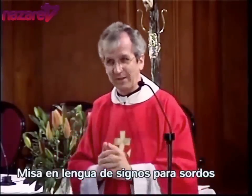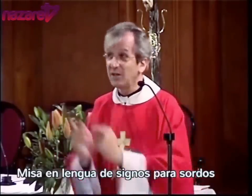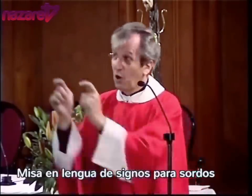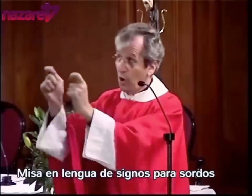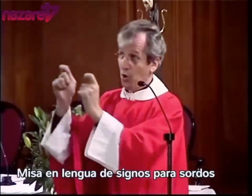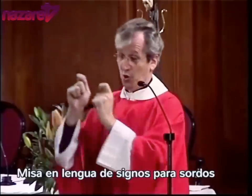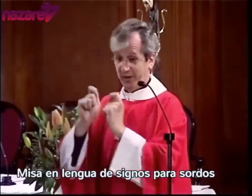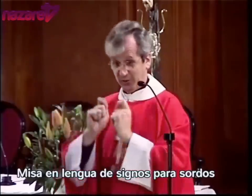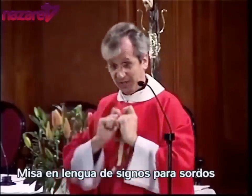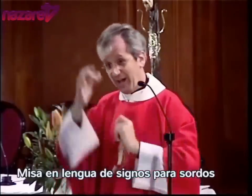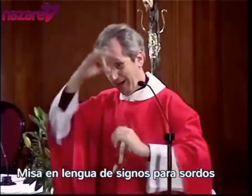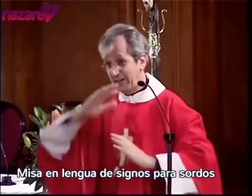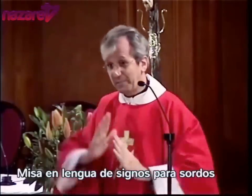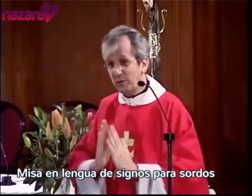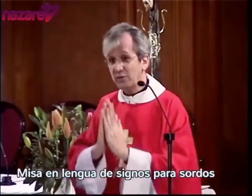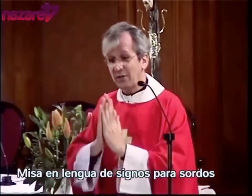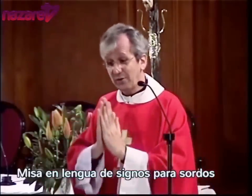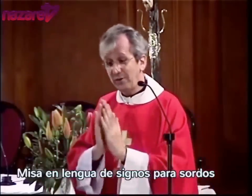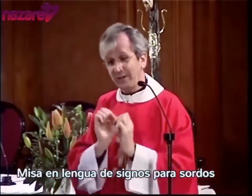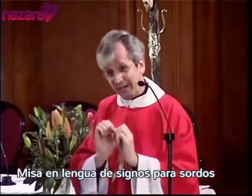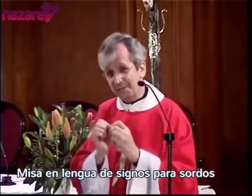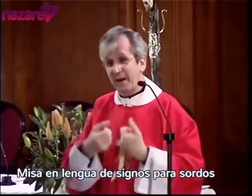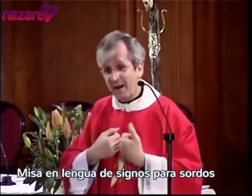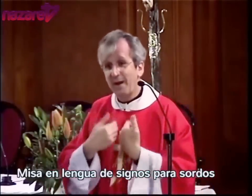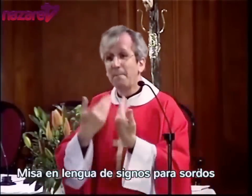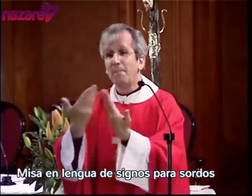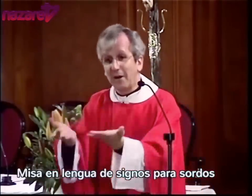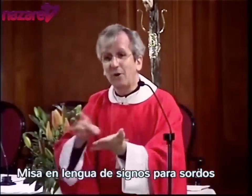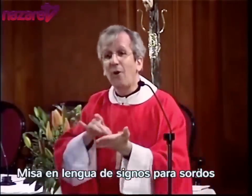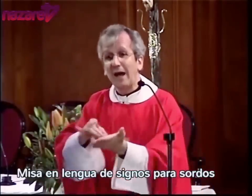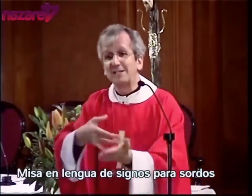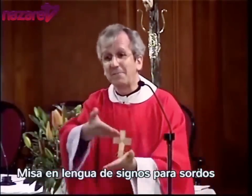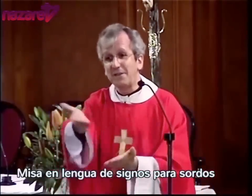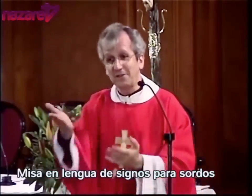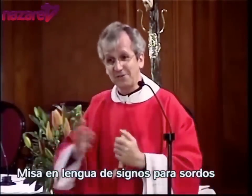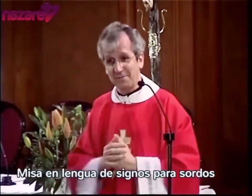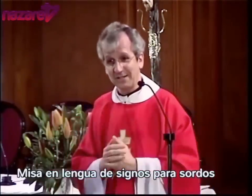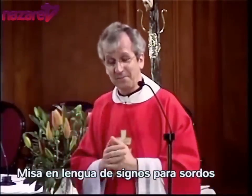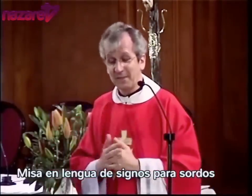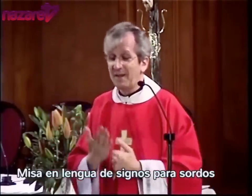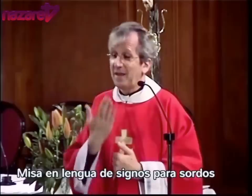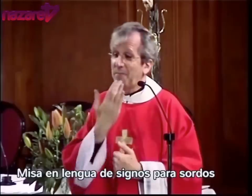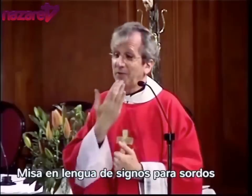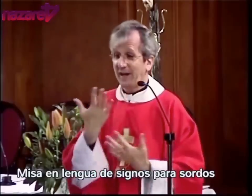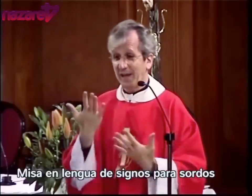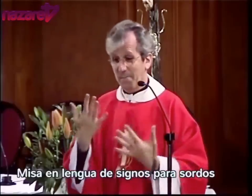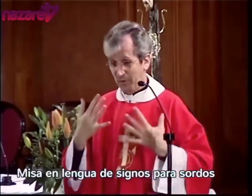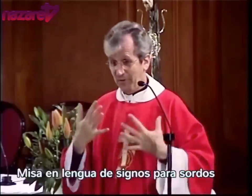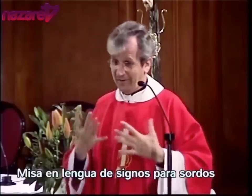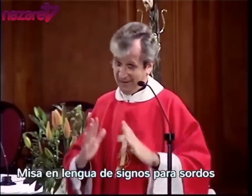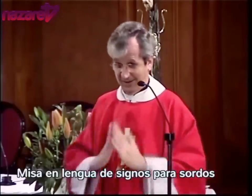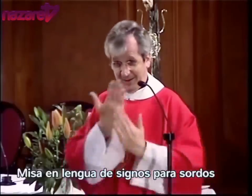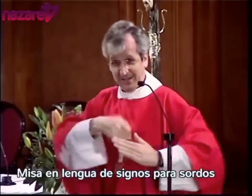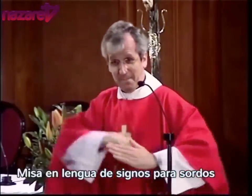a los demás. Lo que nos da el Espíritu Santo es para ponerlo al servicio de los demás. Y pondrá el